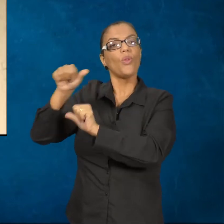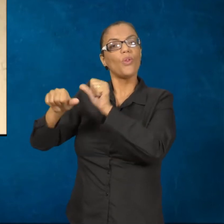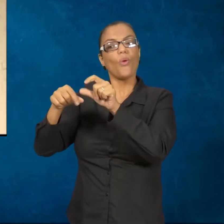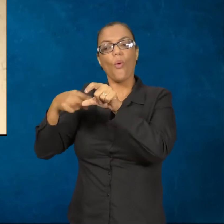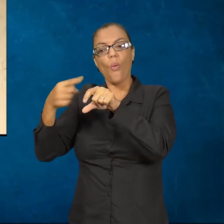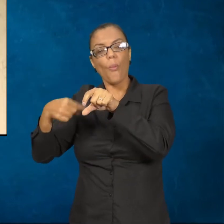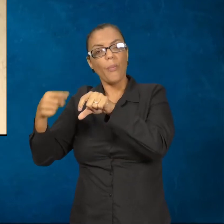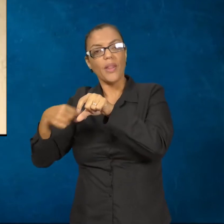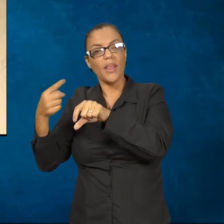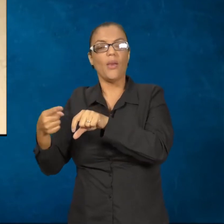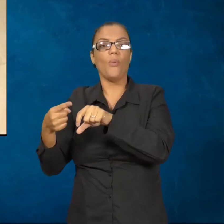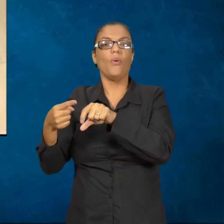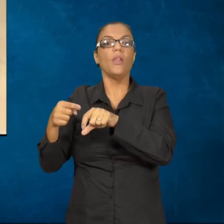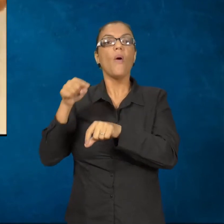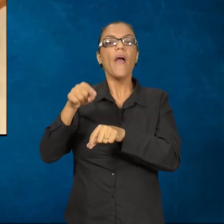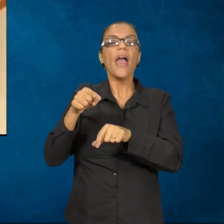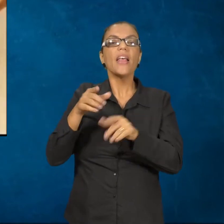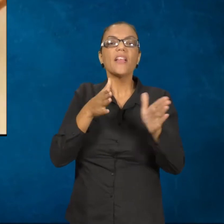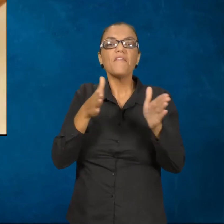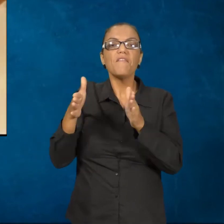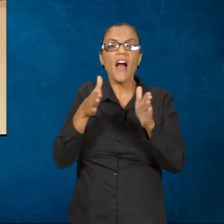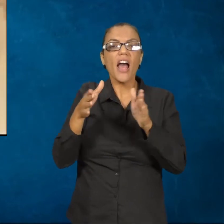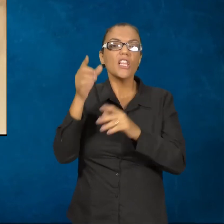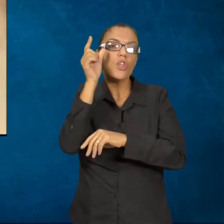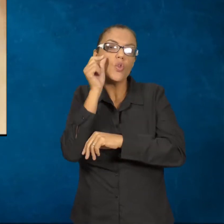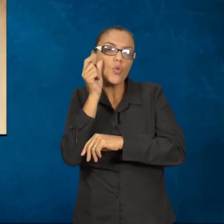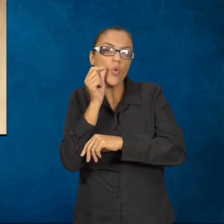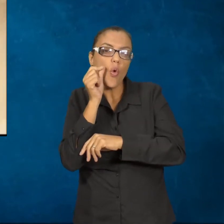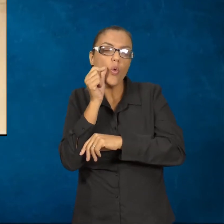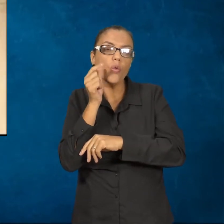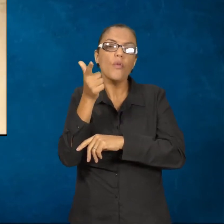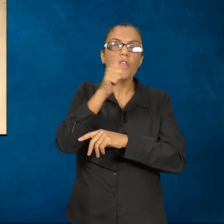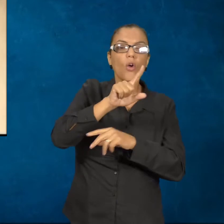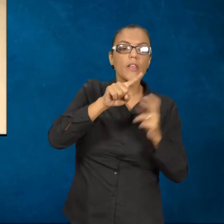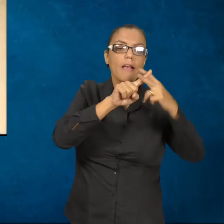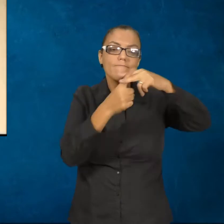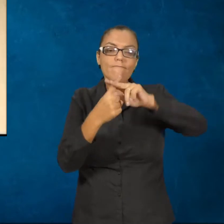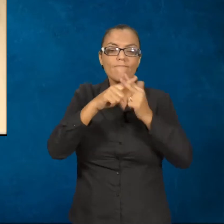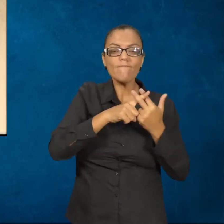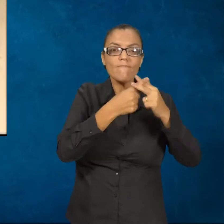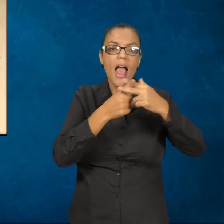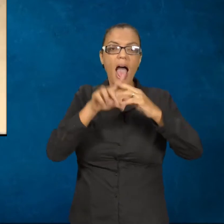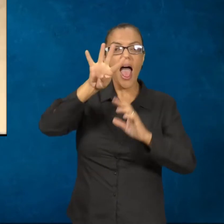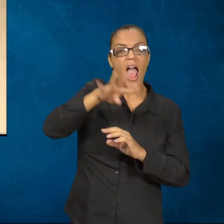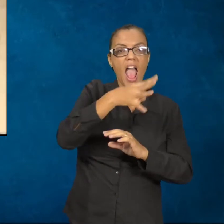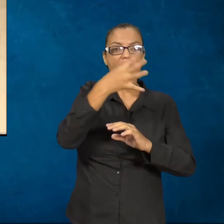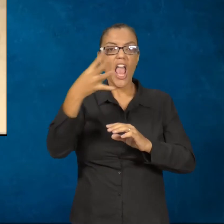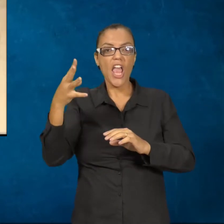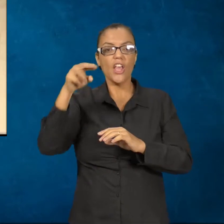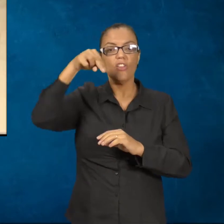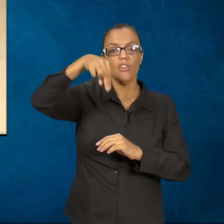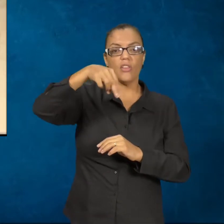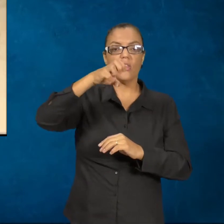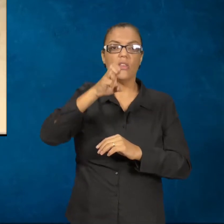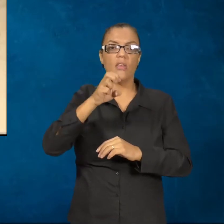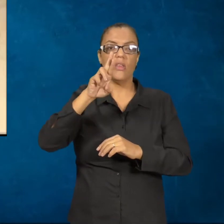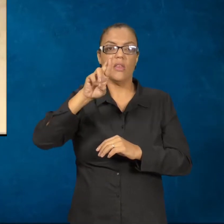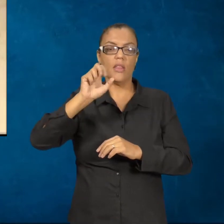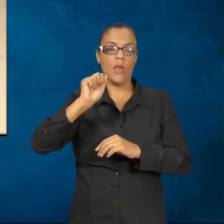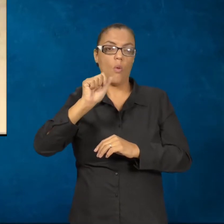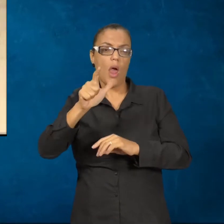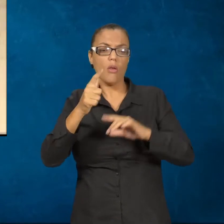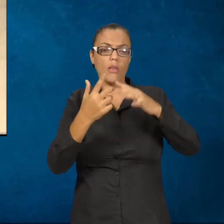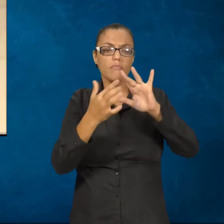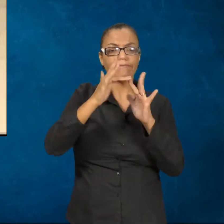Nessa fase é que você faz a reconfiguração das redes neurais. E essa fase é aquilo que vulgarmente você